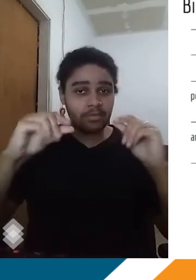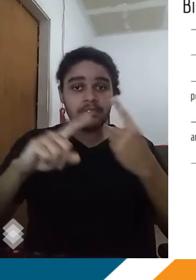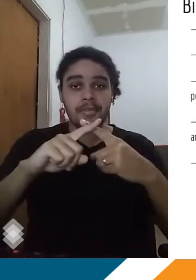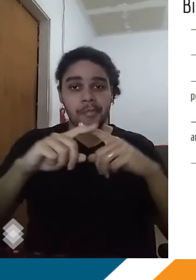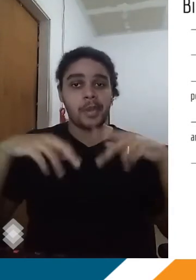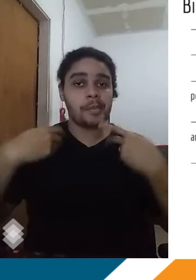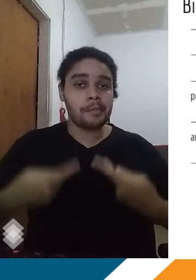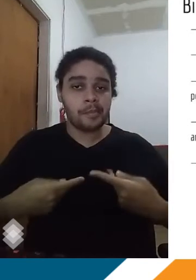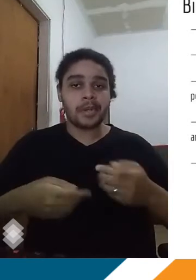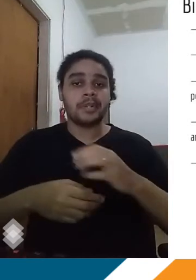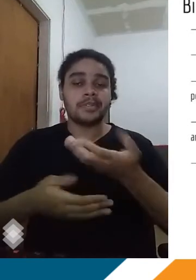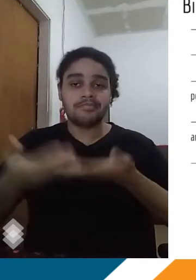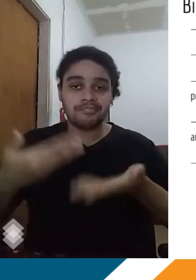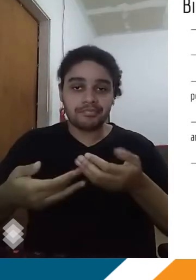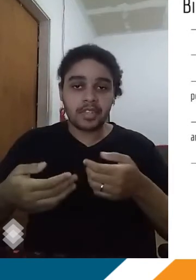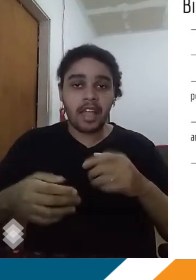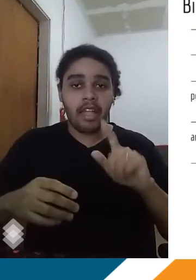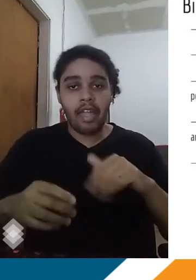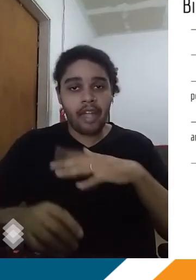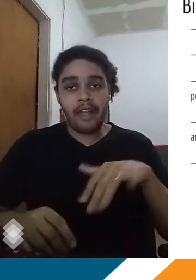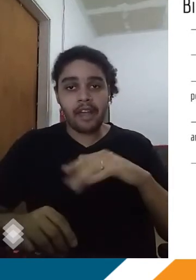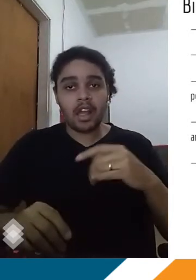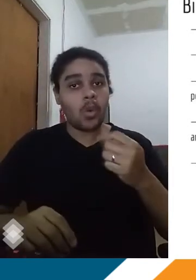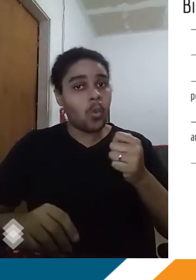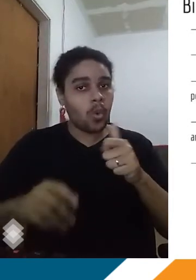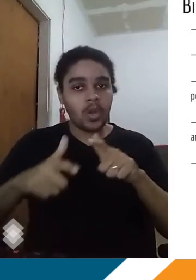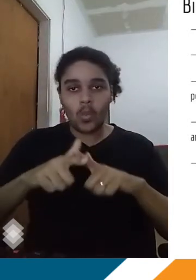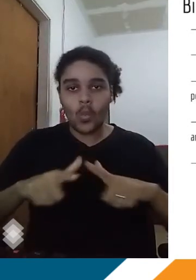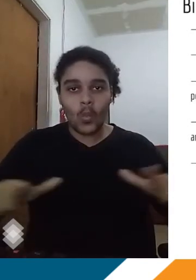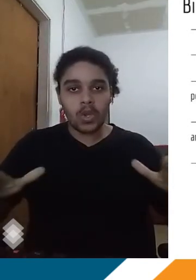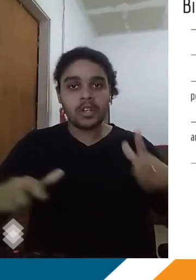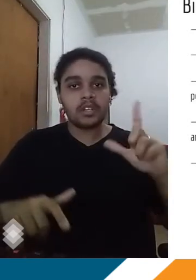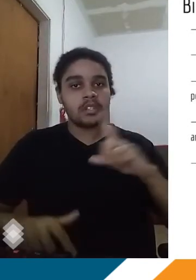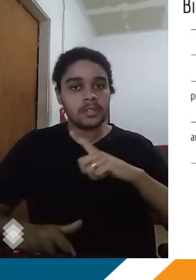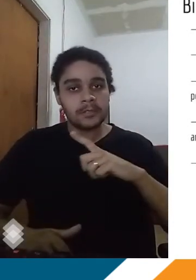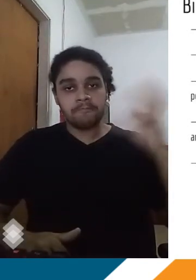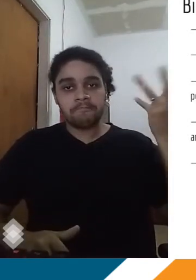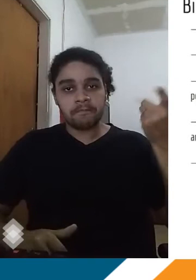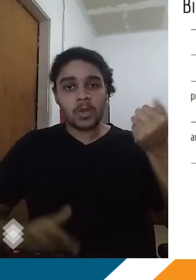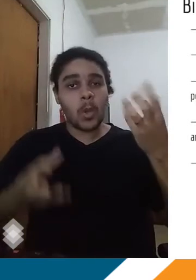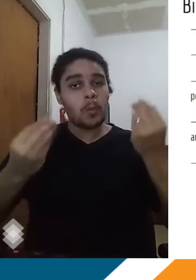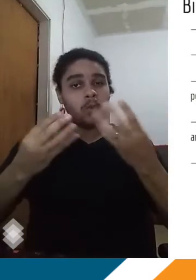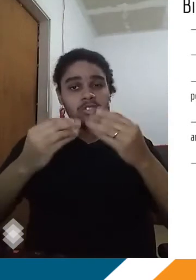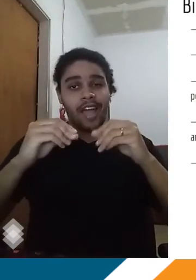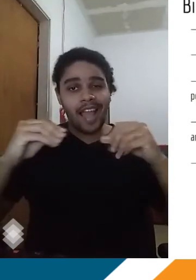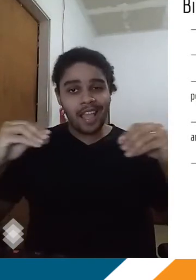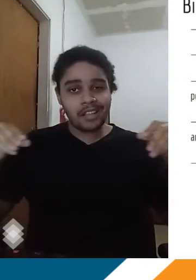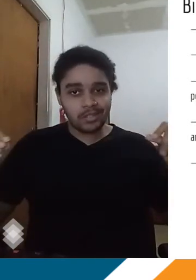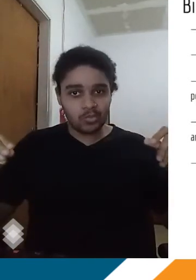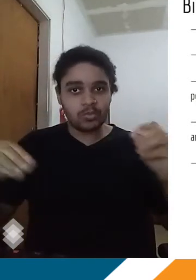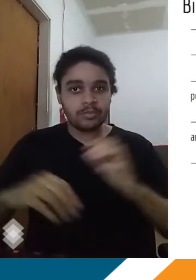Portanto, são áreas, né, quase desérticas, justamente porque a gente tem um clima muito árido, um clima muito